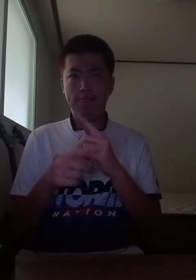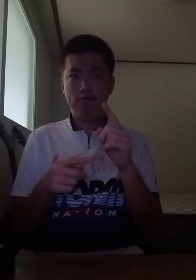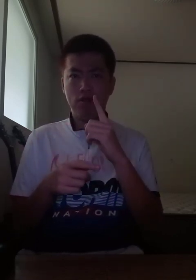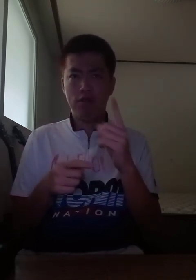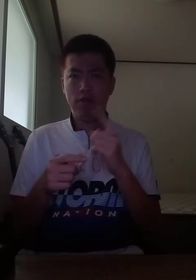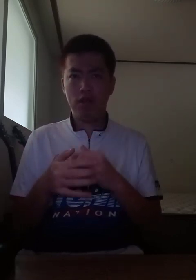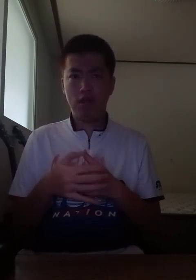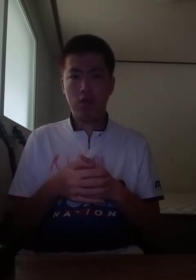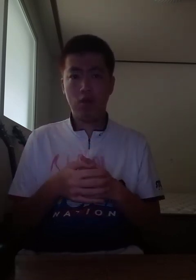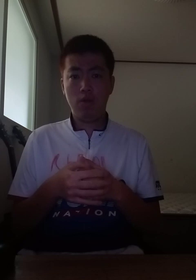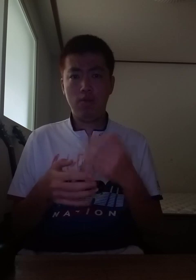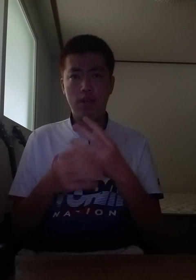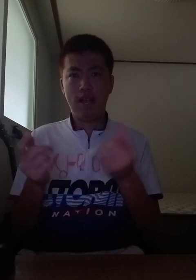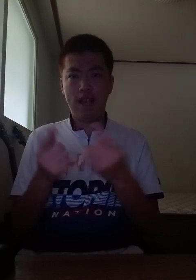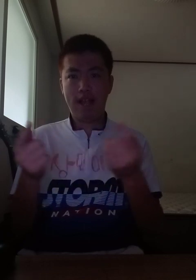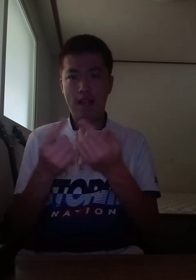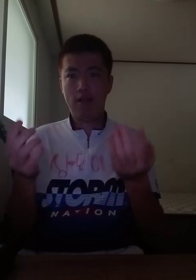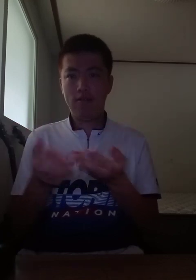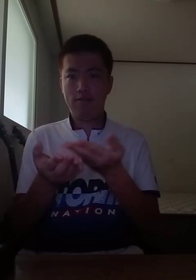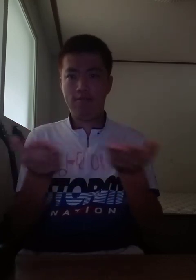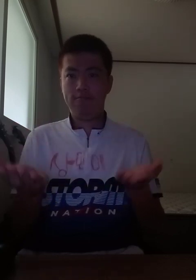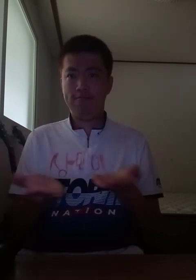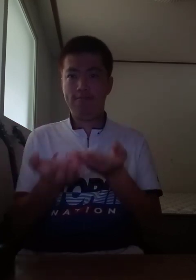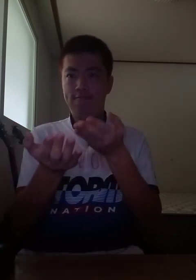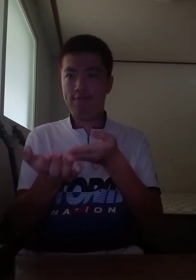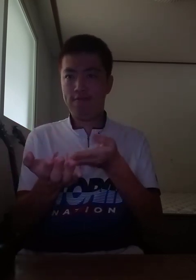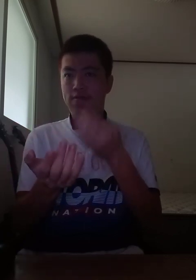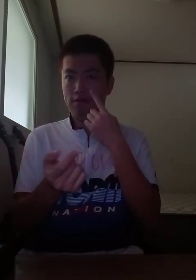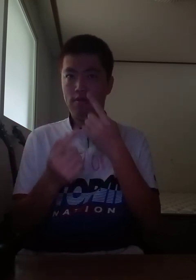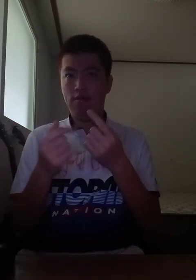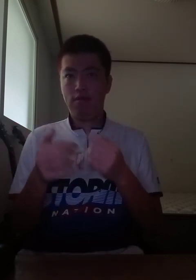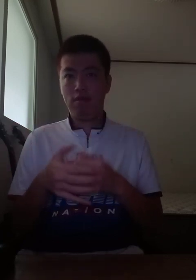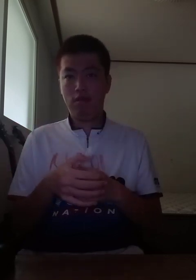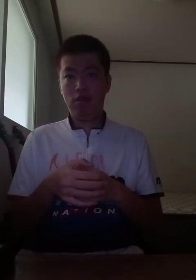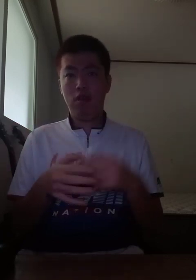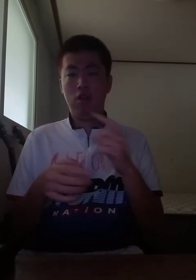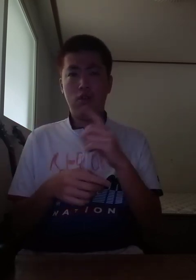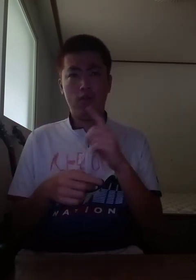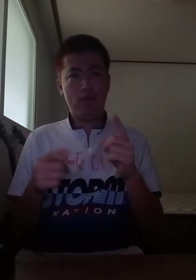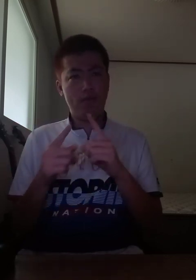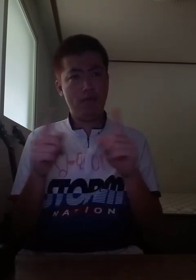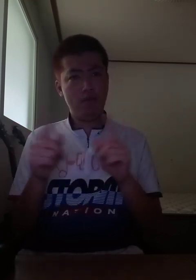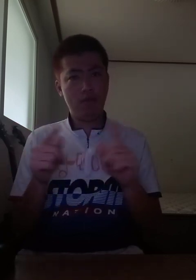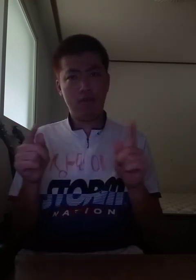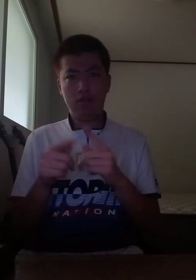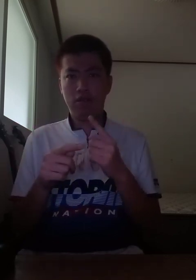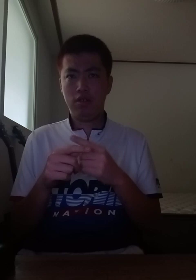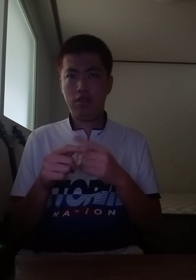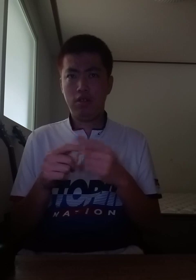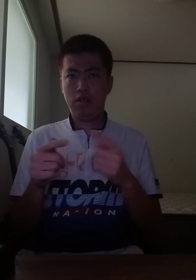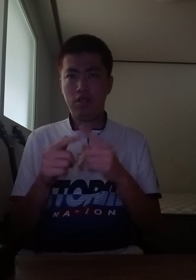위험합니다. 밀착 카메라 안지원 기자가 직접 타본 소감을 전해왔는데 실제 사고로 이어질 뻔했다고 합니다. 직접 확인해